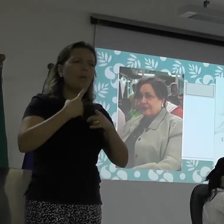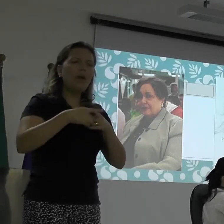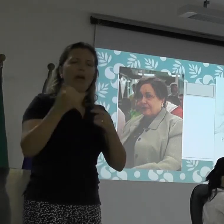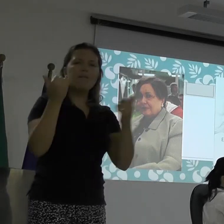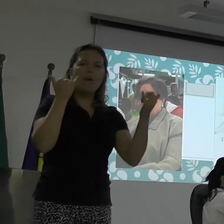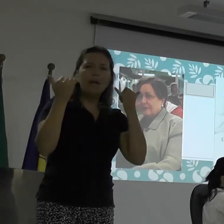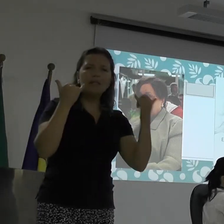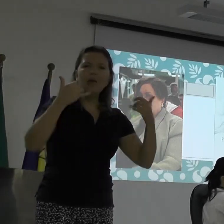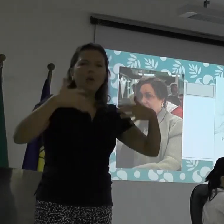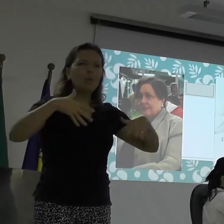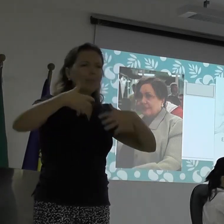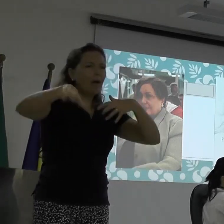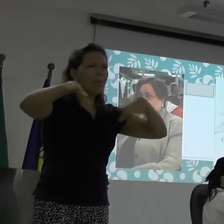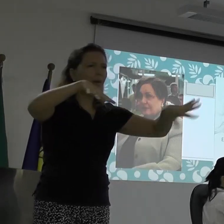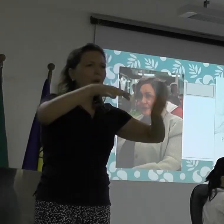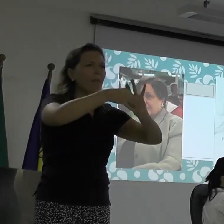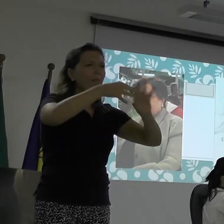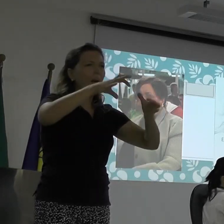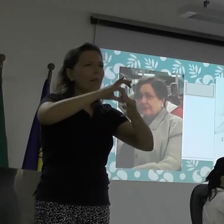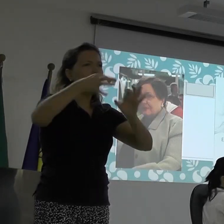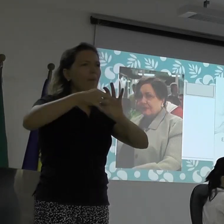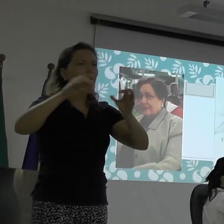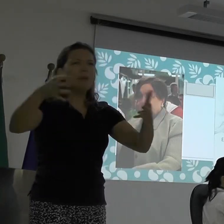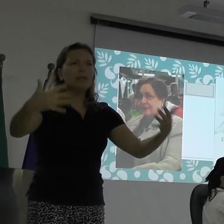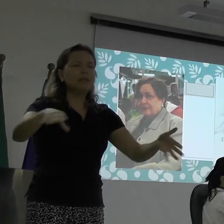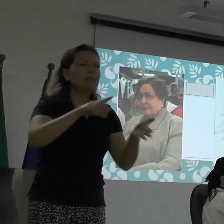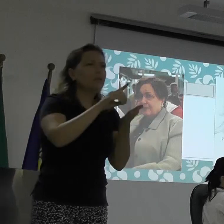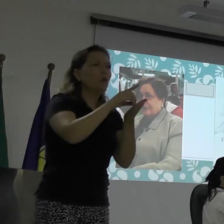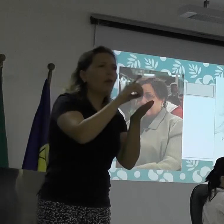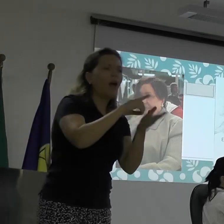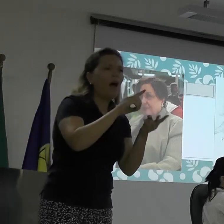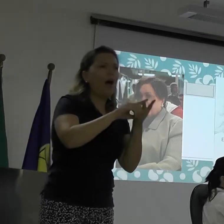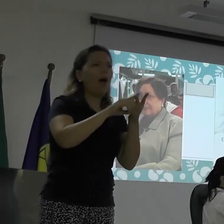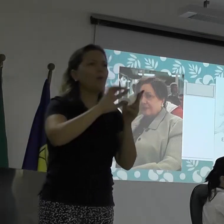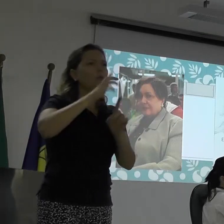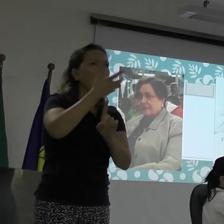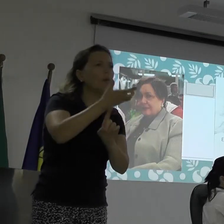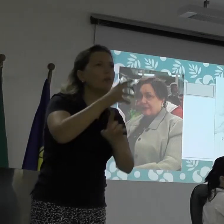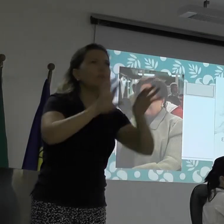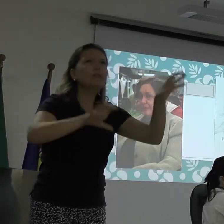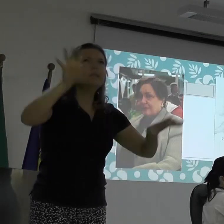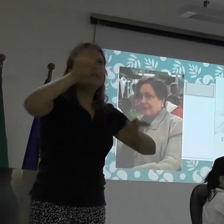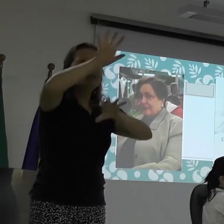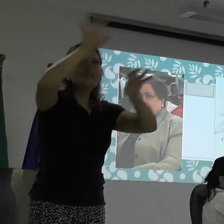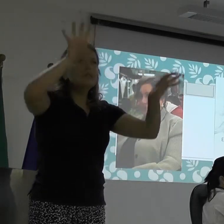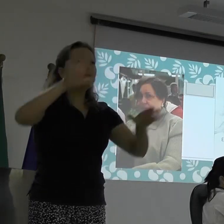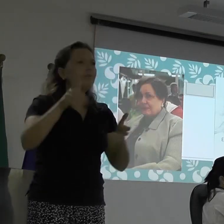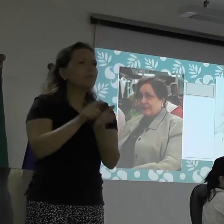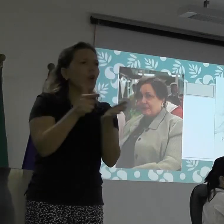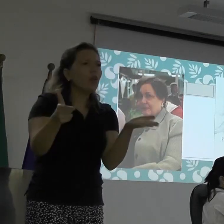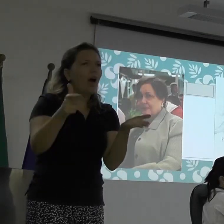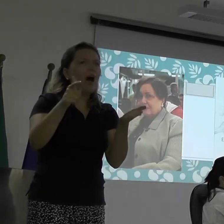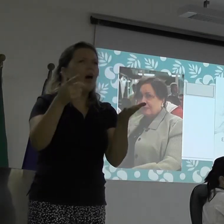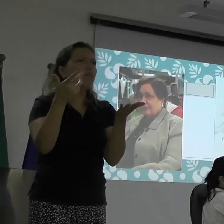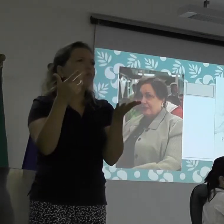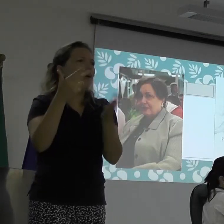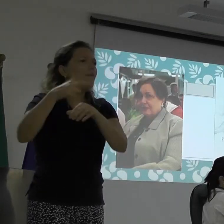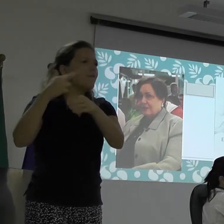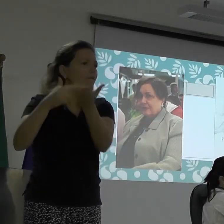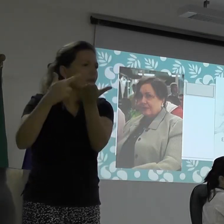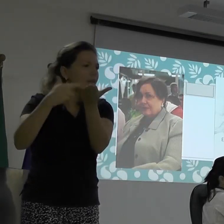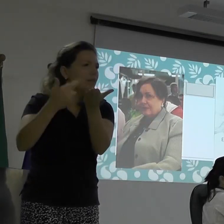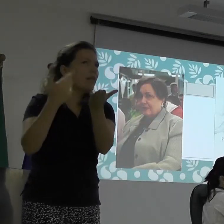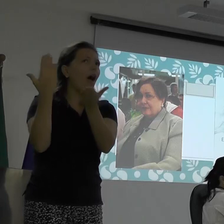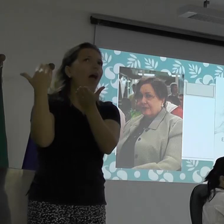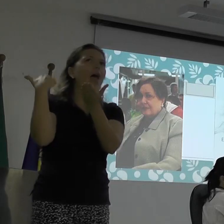se encontram dispersas em dicionários, antologias regionais e jornais e revistas da época.